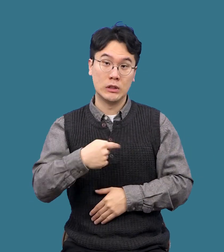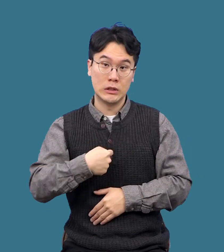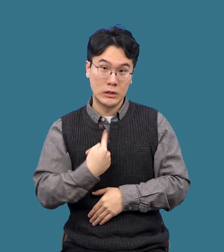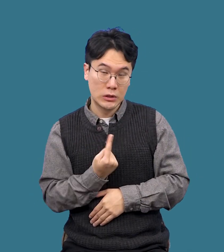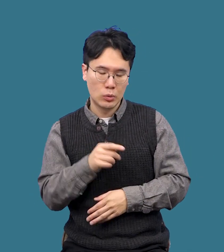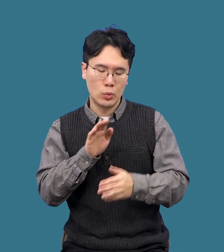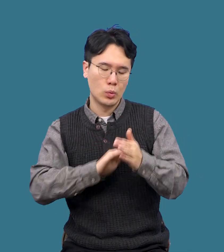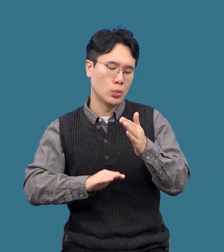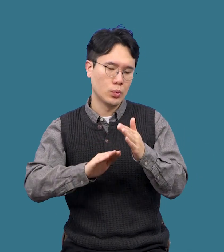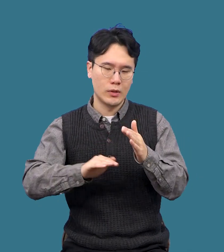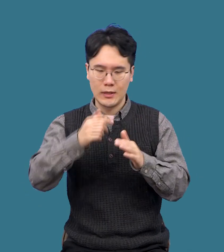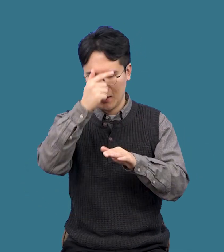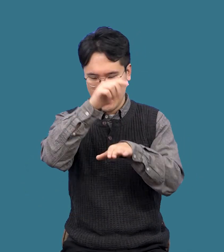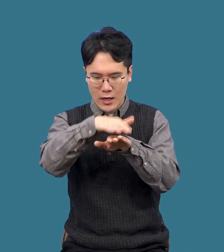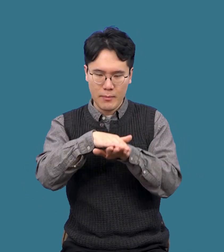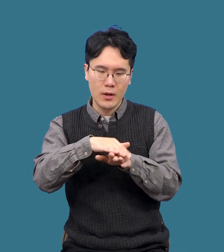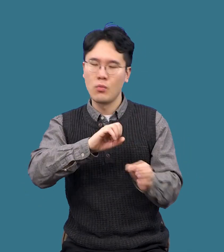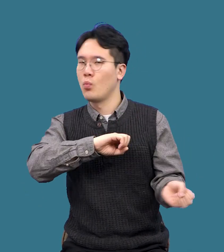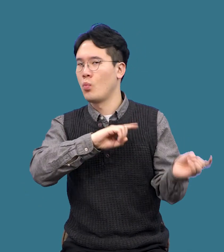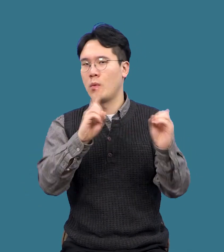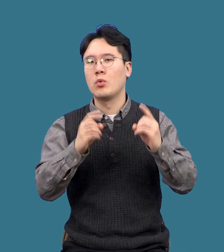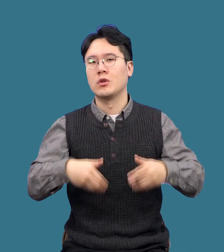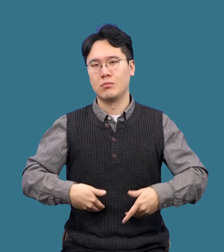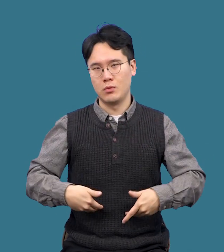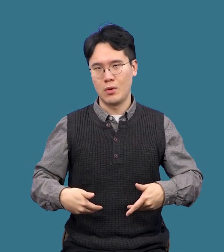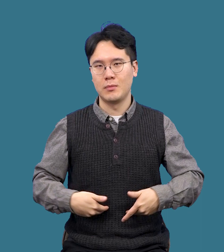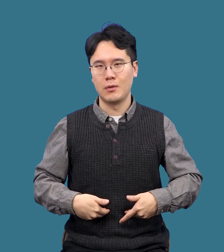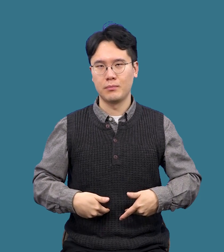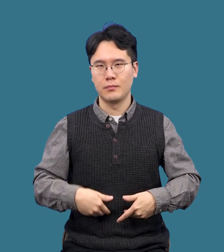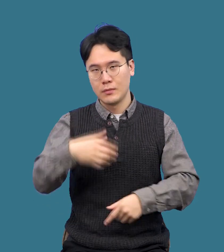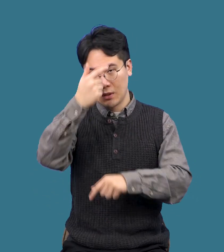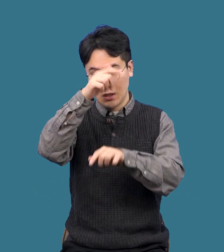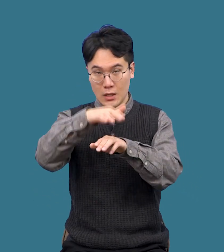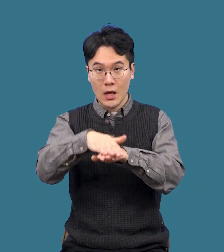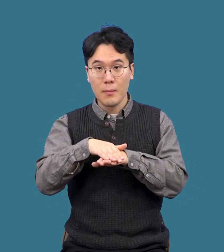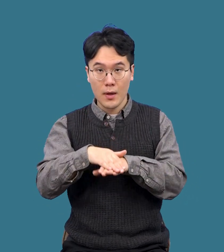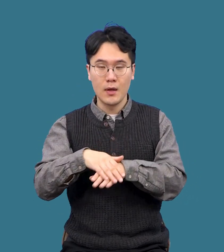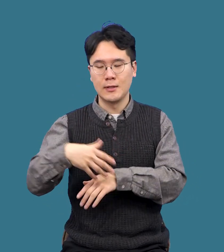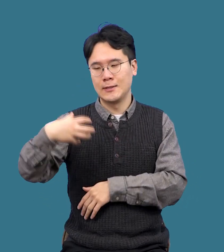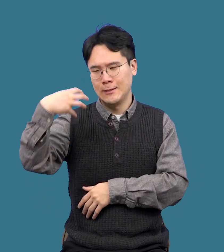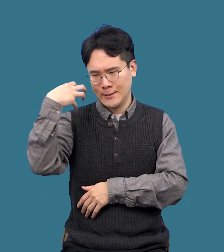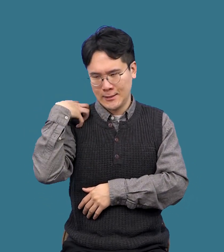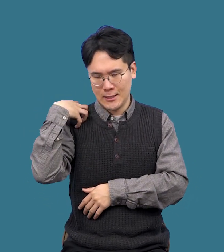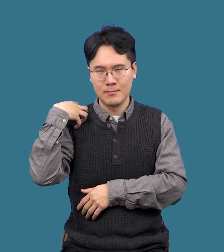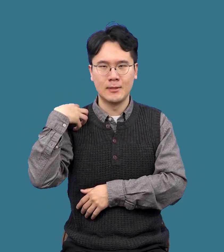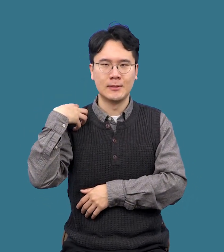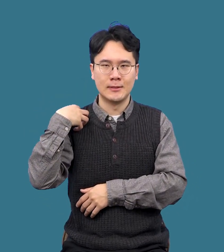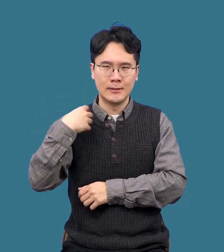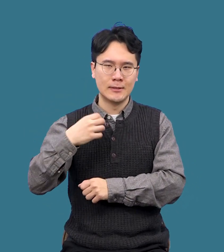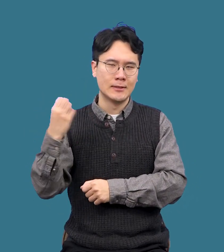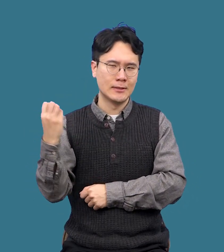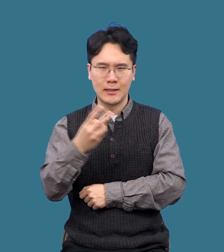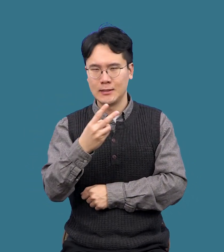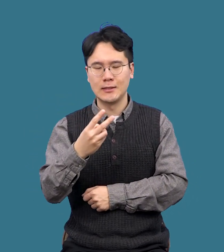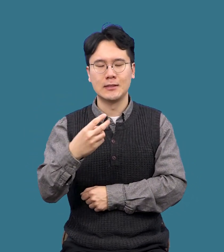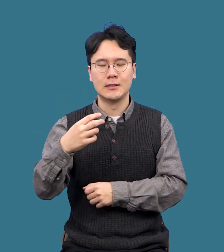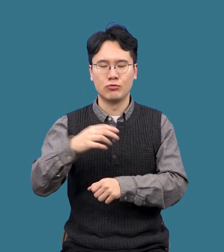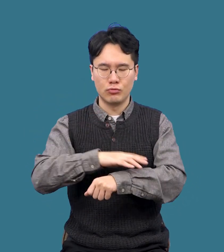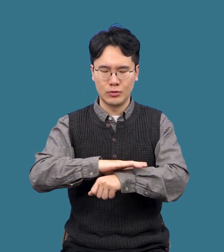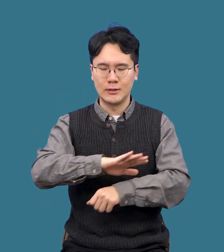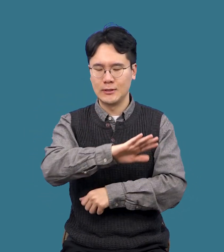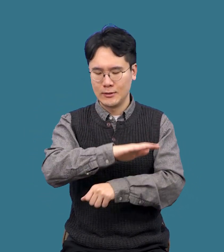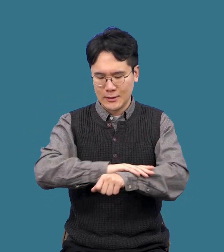합니다. 그리고 예배의 의무와 특권을 다시 신실하게 감당하는 자리로 돌아오셔야